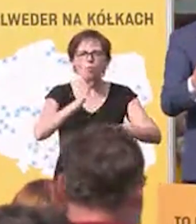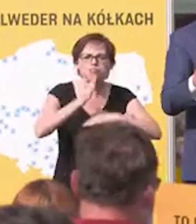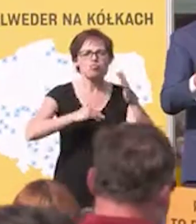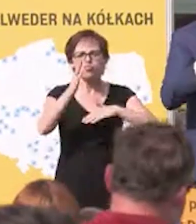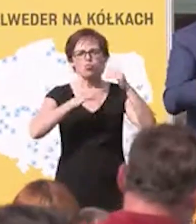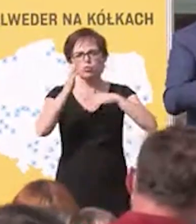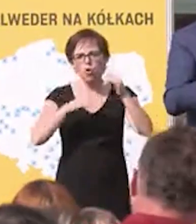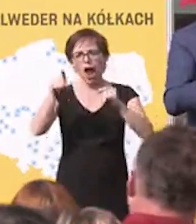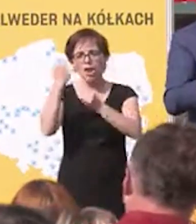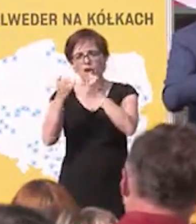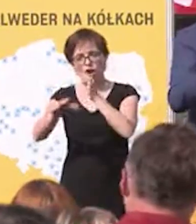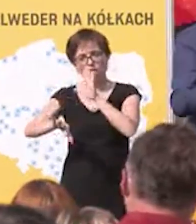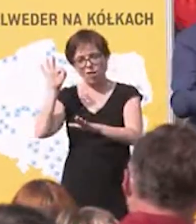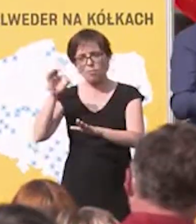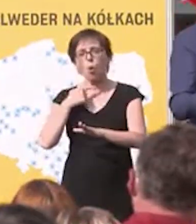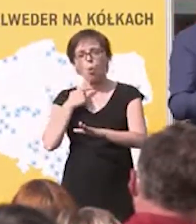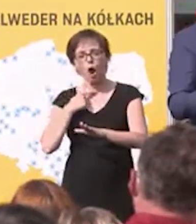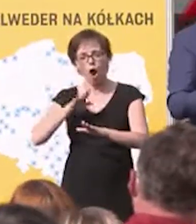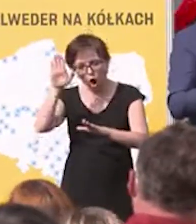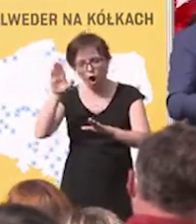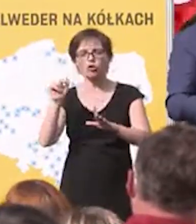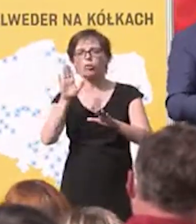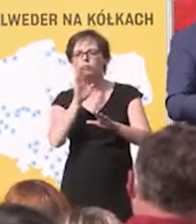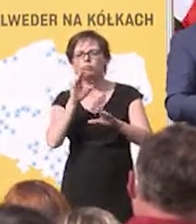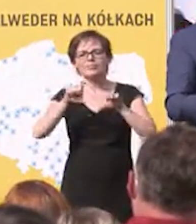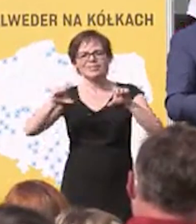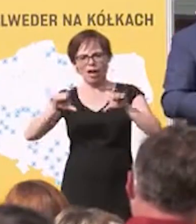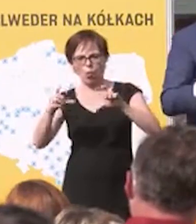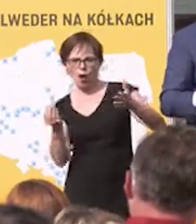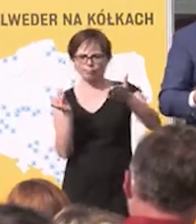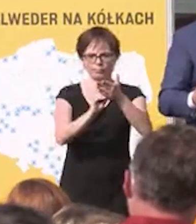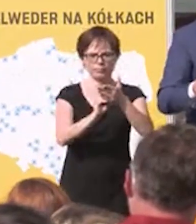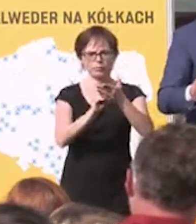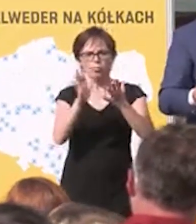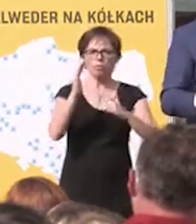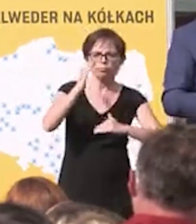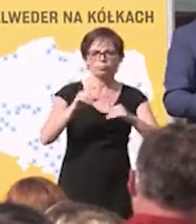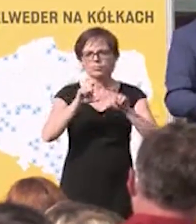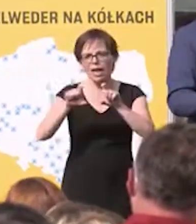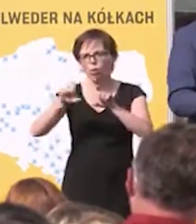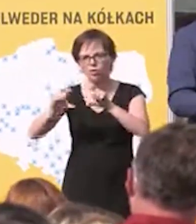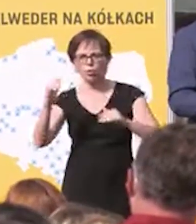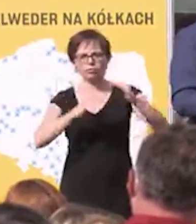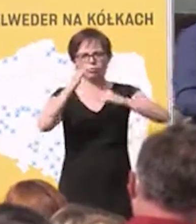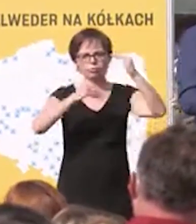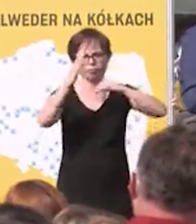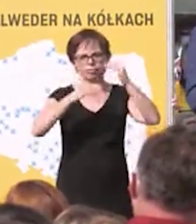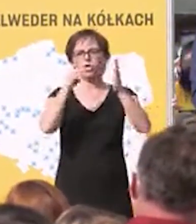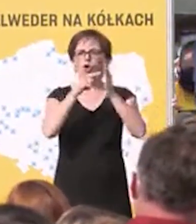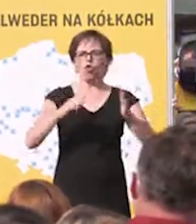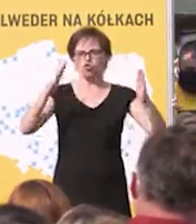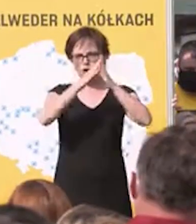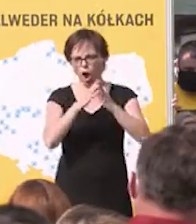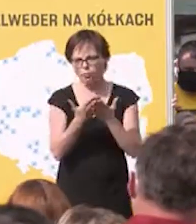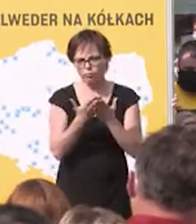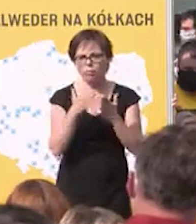wytrzymały, będzie imponujący, da schronienie, będzie domem, będzie miejscem, w którym możemy się rozwijać. To